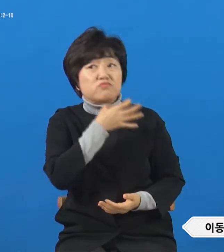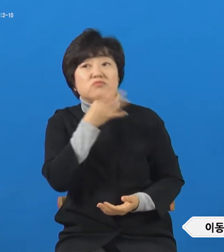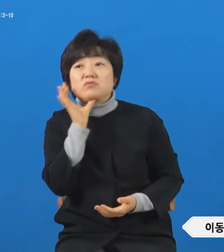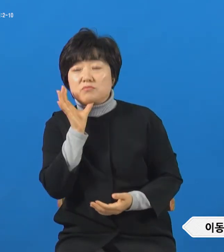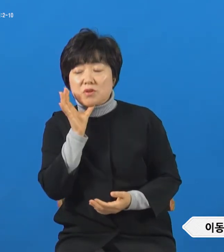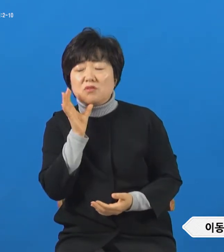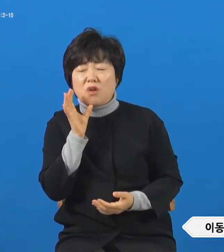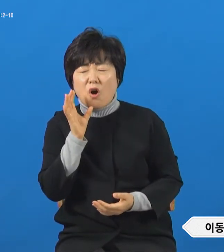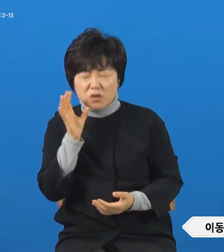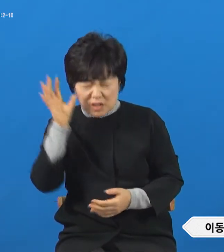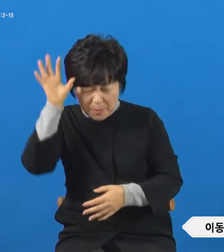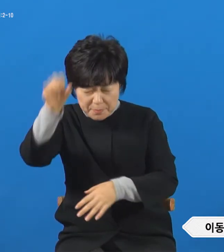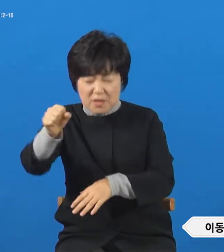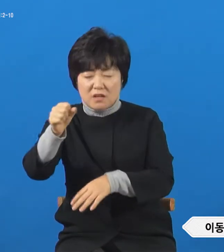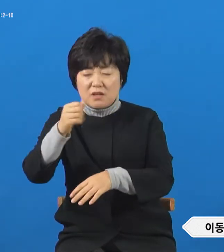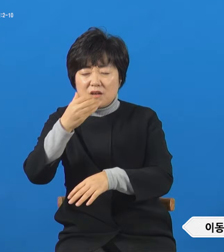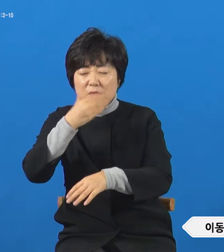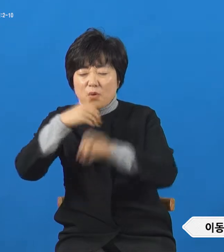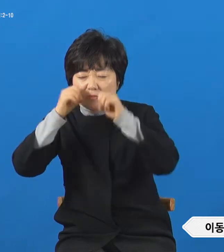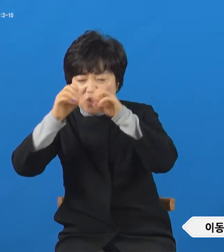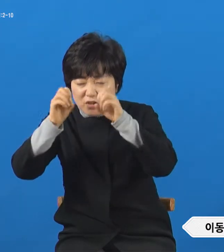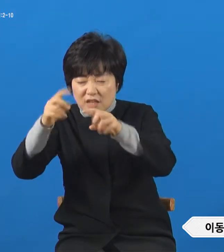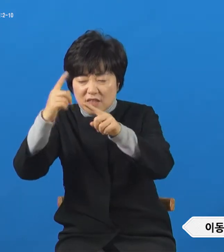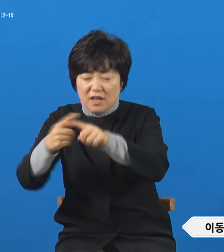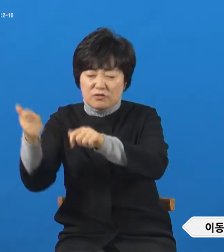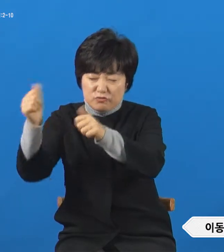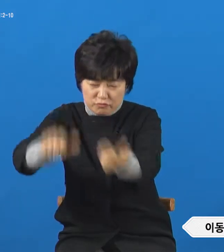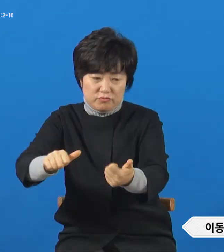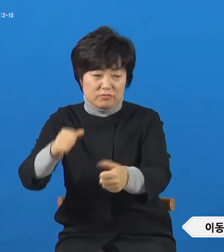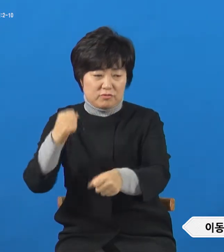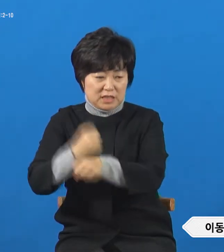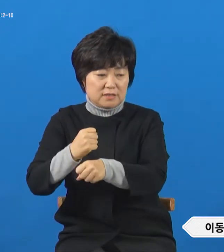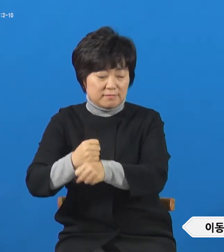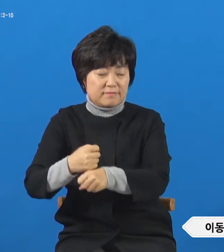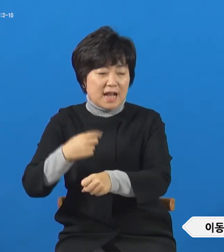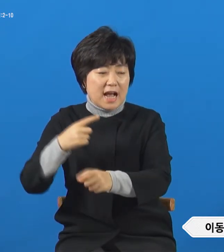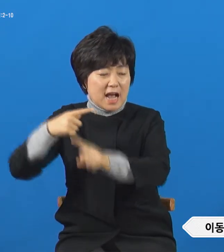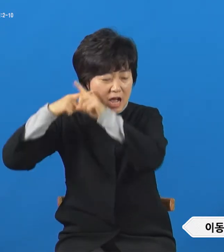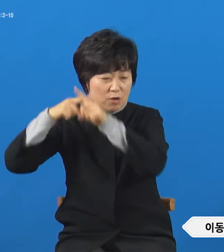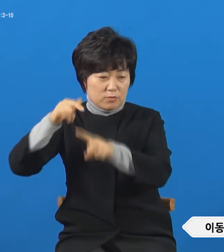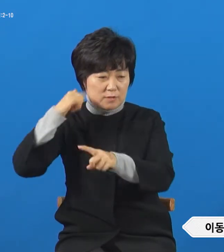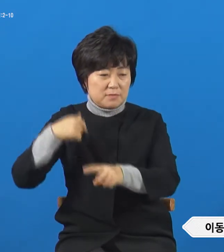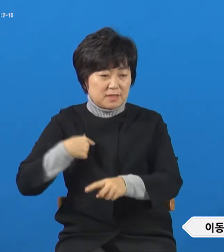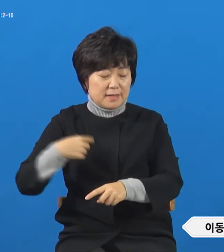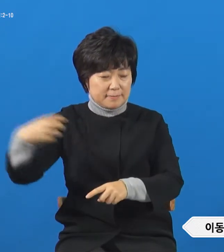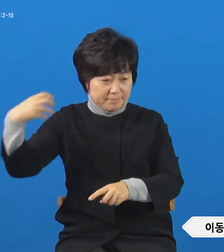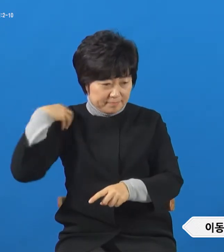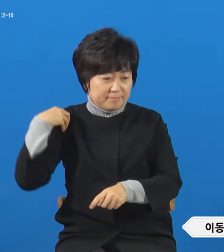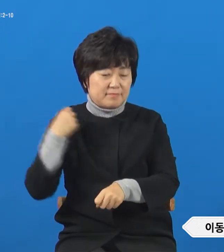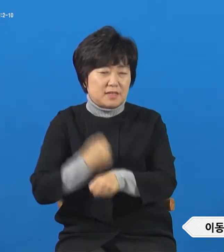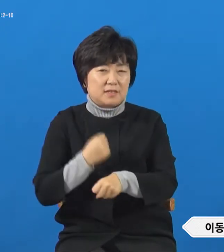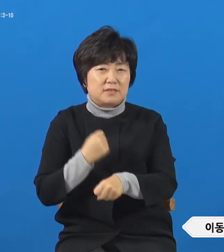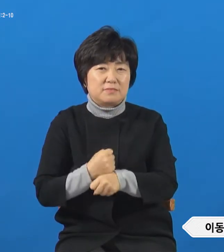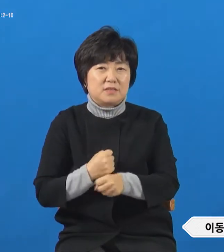들면 선교지에서 인생을 바칠 생각을 했습니다. 그 몫은 저의 몫입니다.